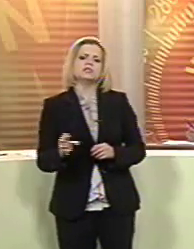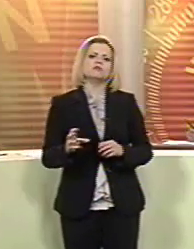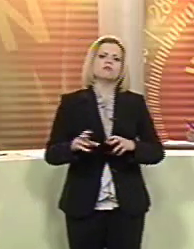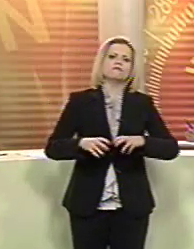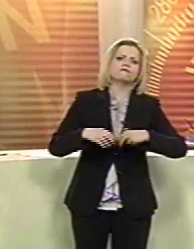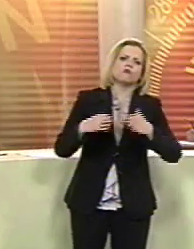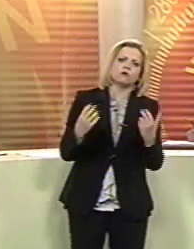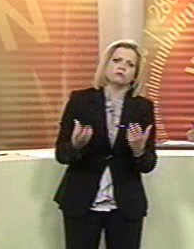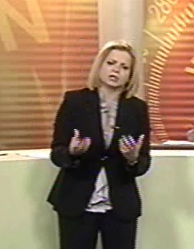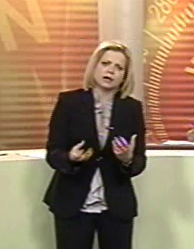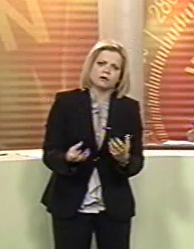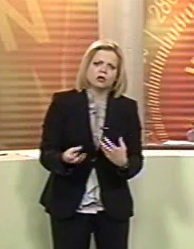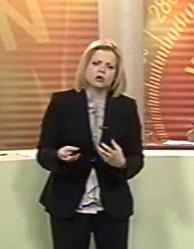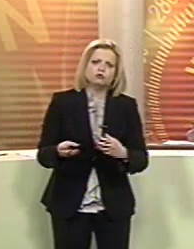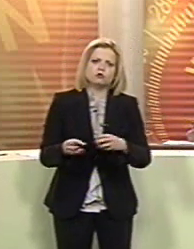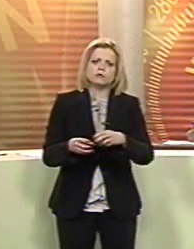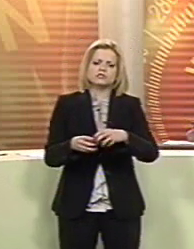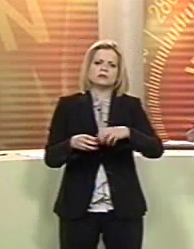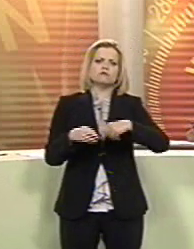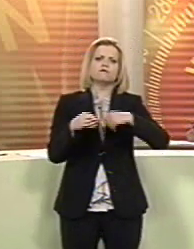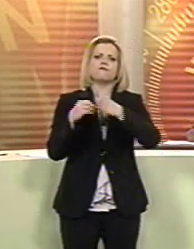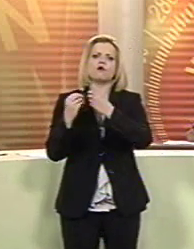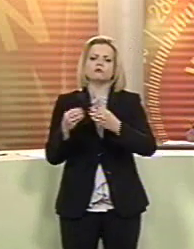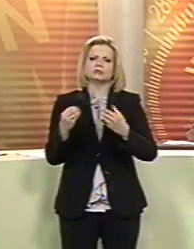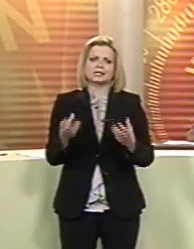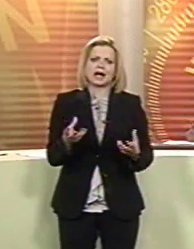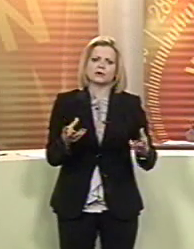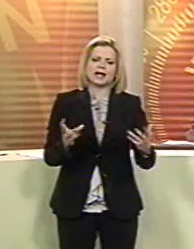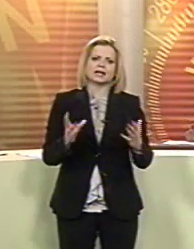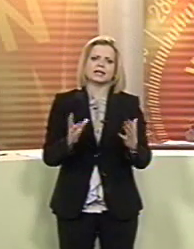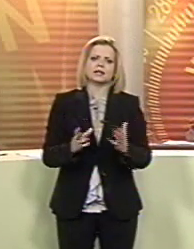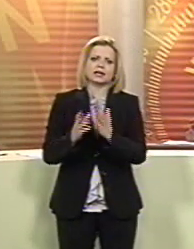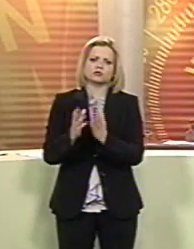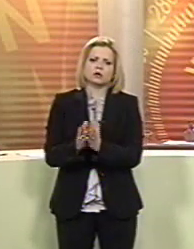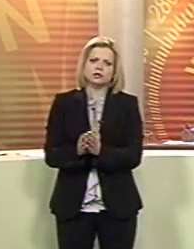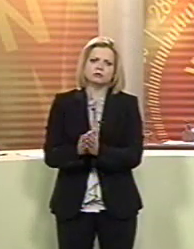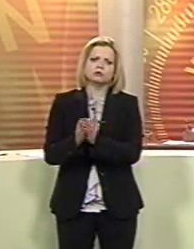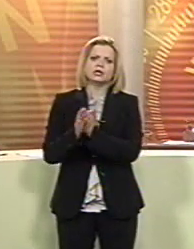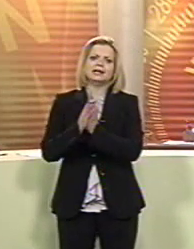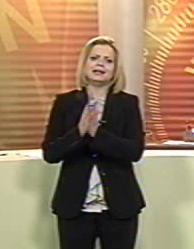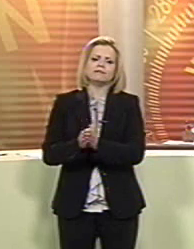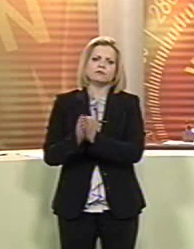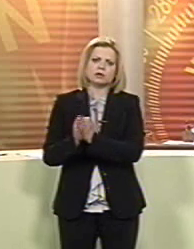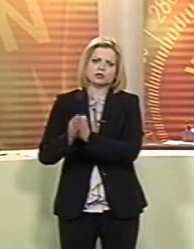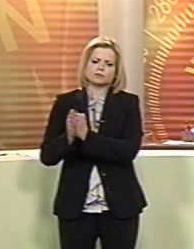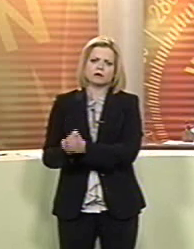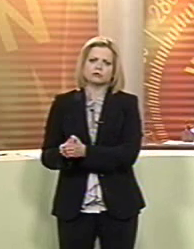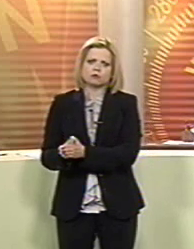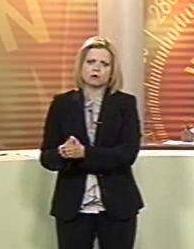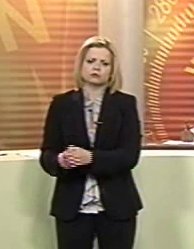domicílio voluntário? Domicílio voluntário é aquele que é escolhido livremente pela pessoa.